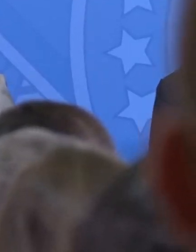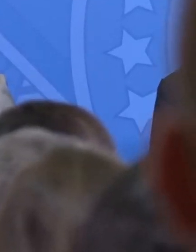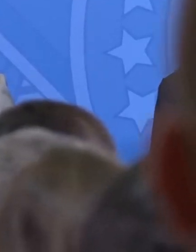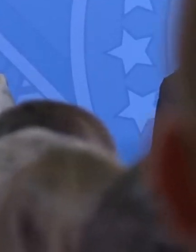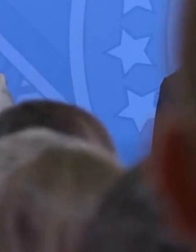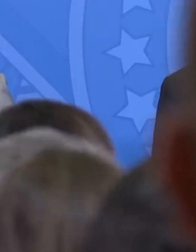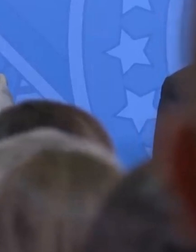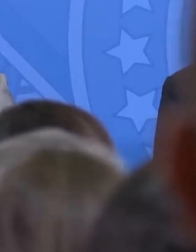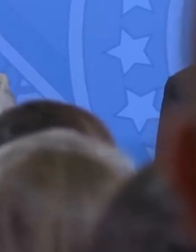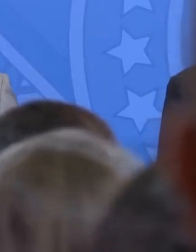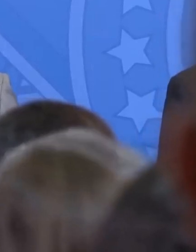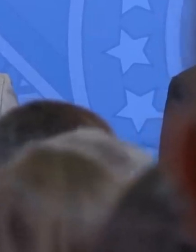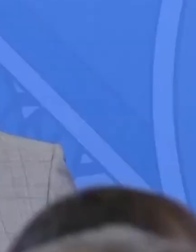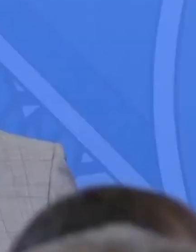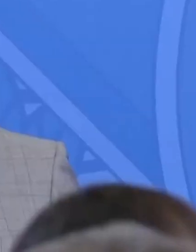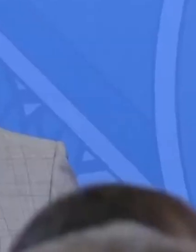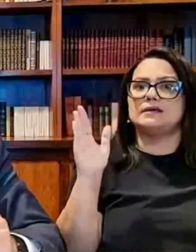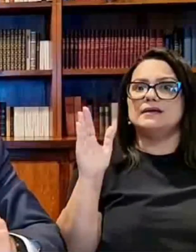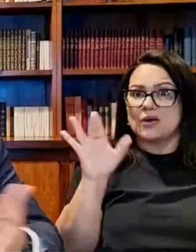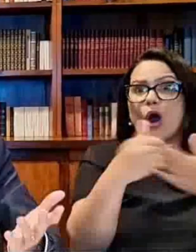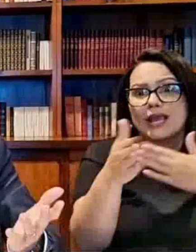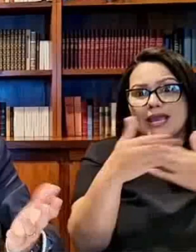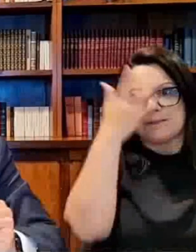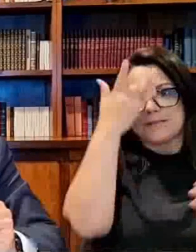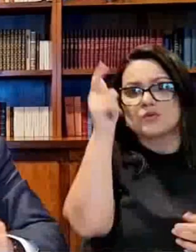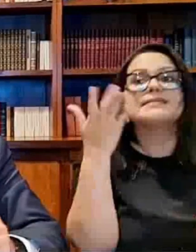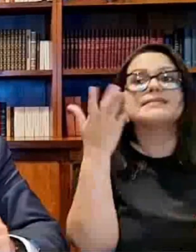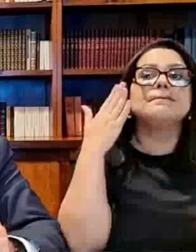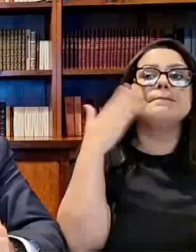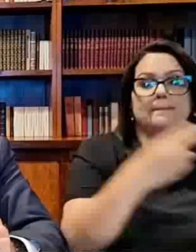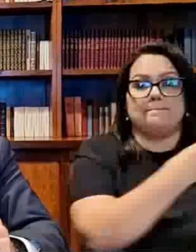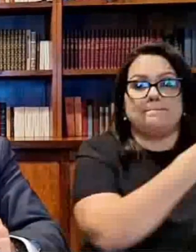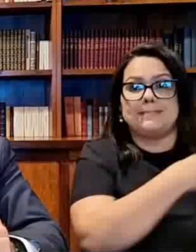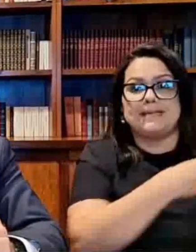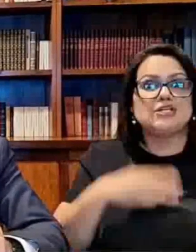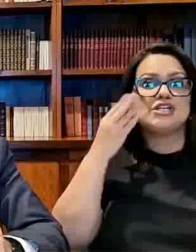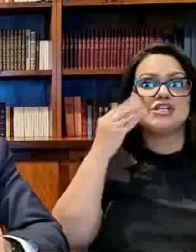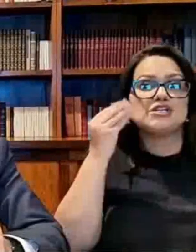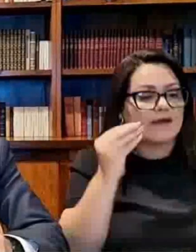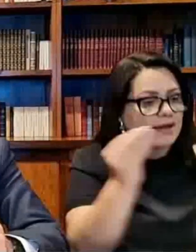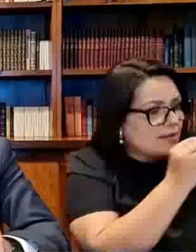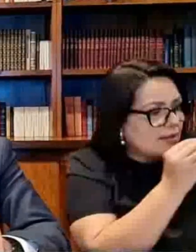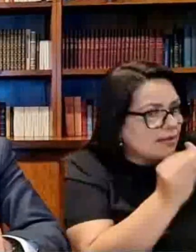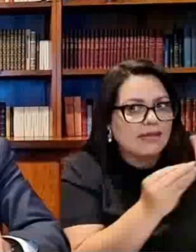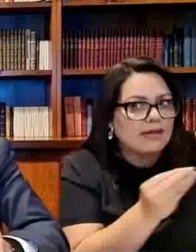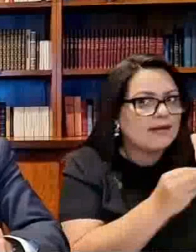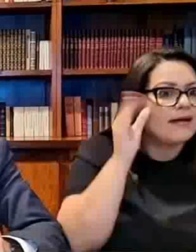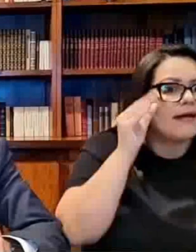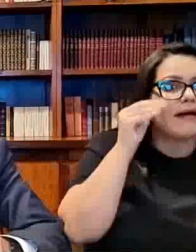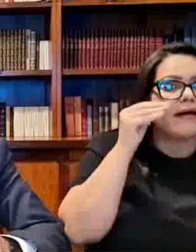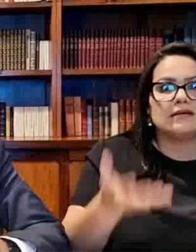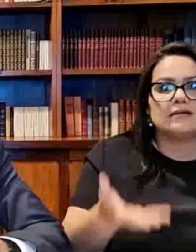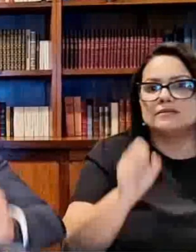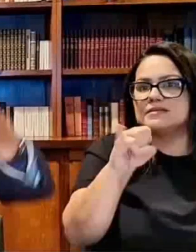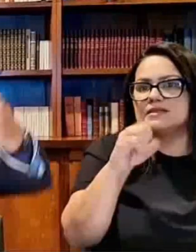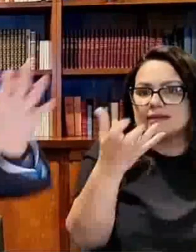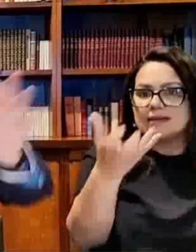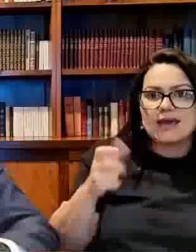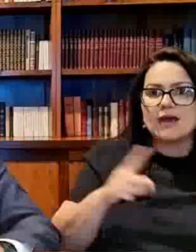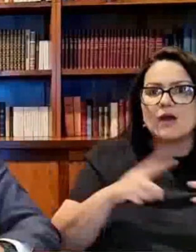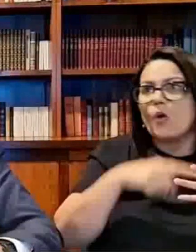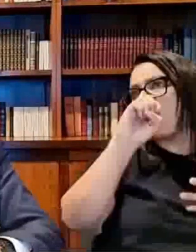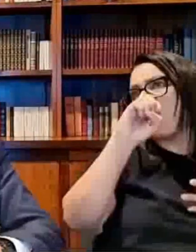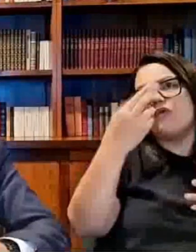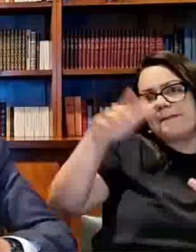tipo de favorecimento em vídeo o presidente chegou a dizer que botava a cara no fogo por Ribeiro